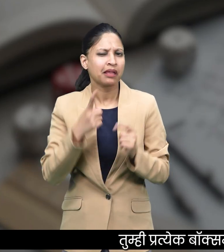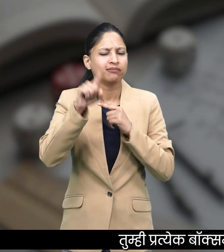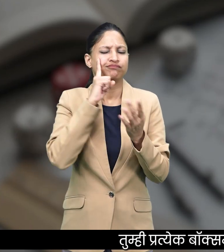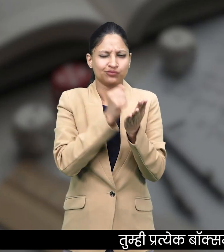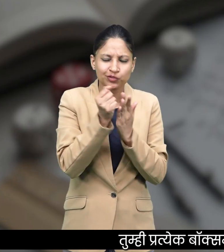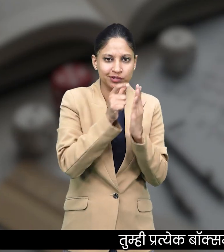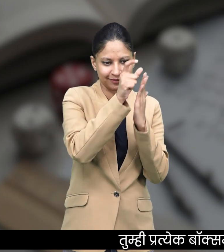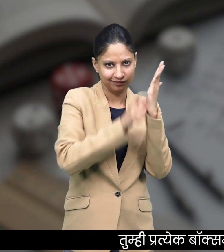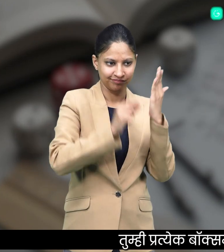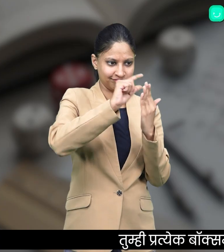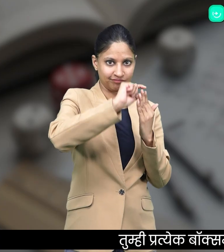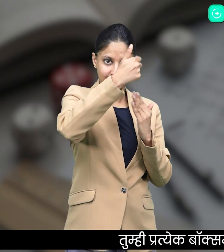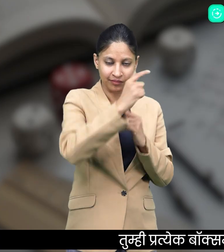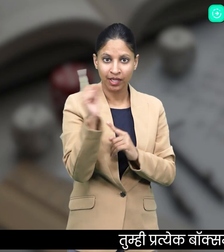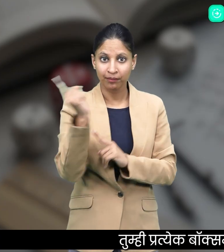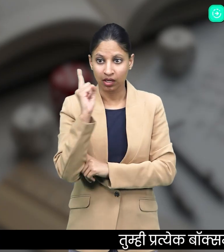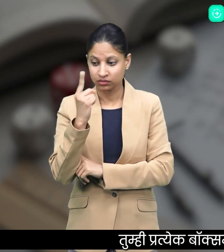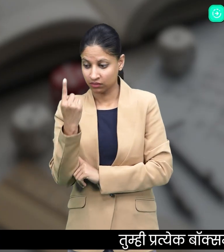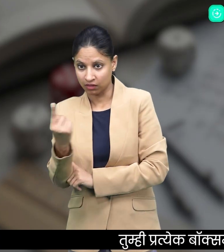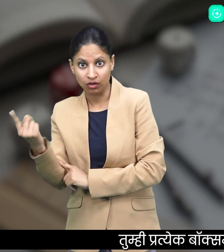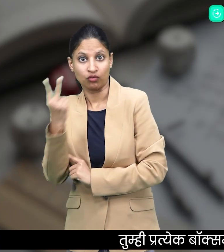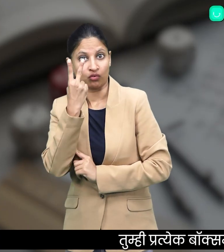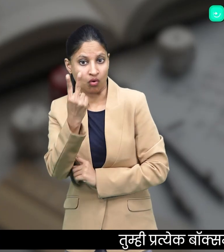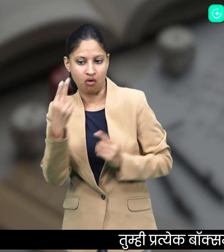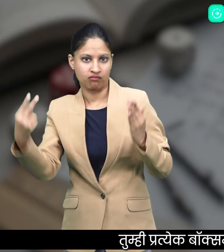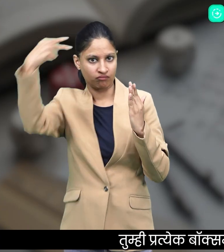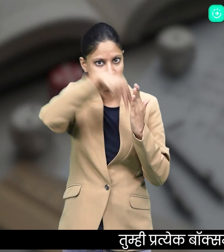तुम्ही प्रत्येक बॉक्समध्ये 2 पेन्सिल टाकण्याचा प्रयत्न करा.